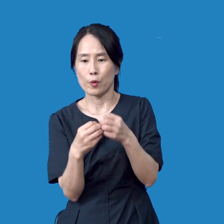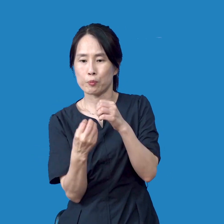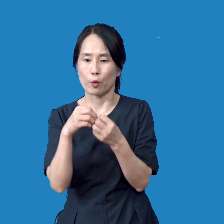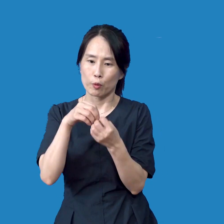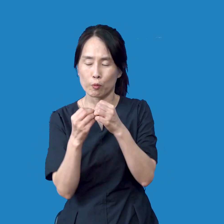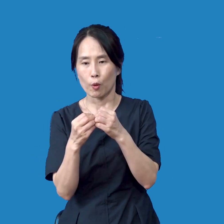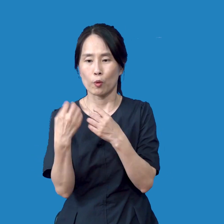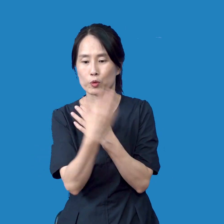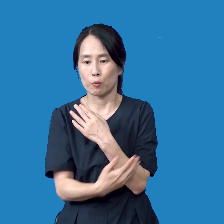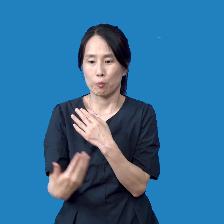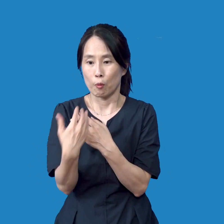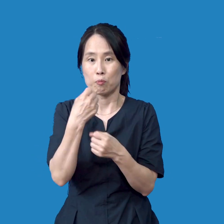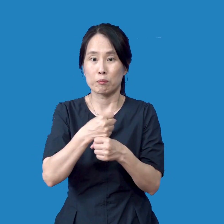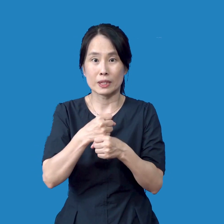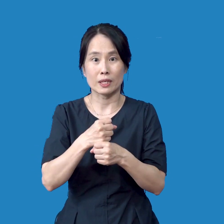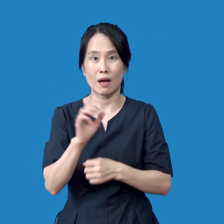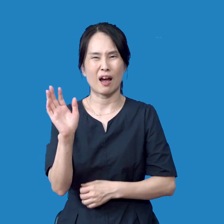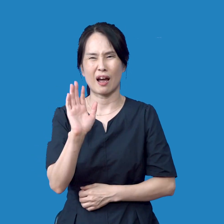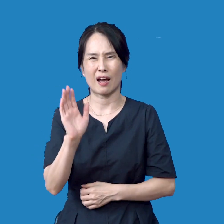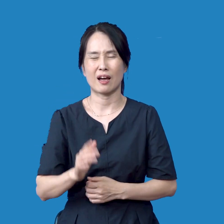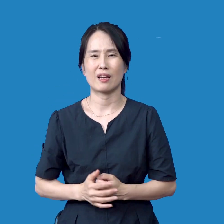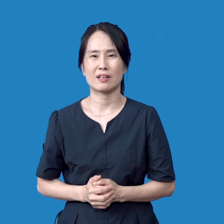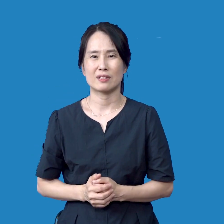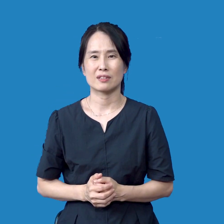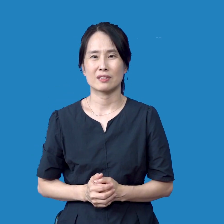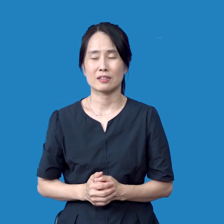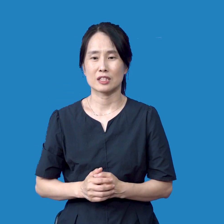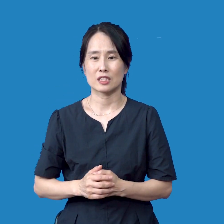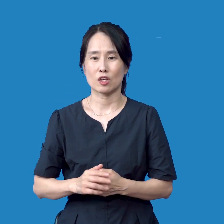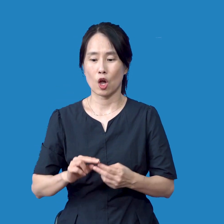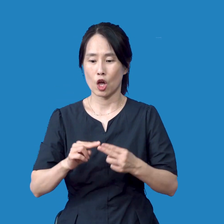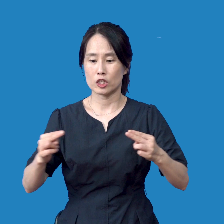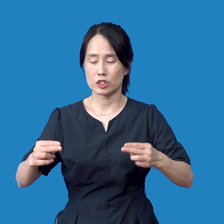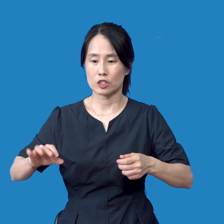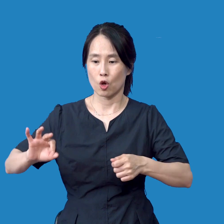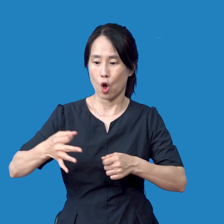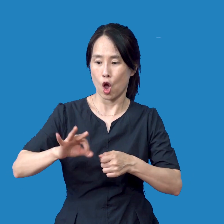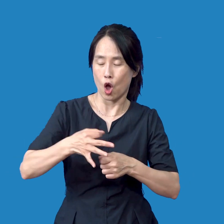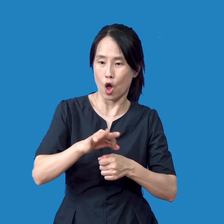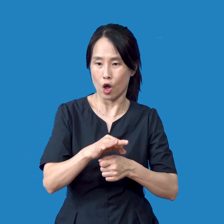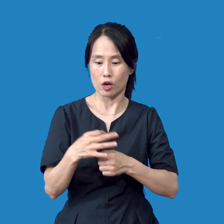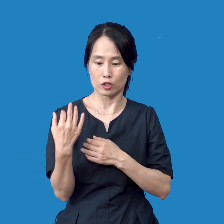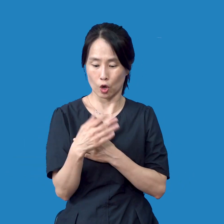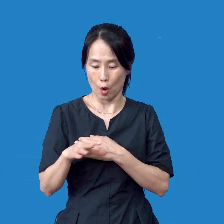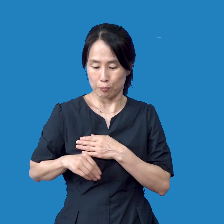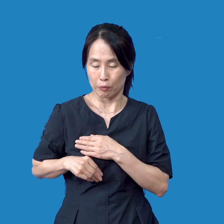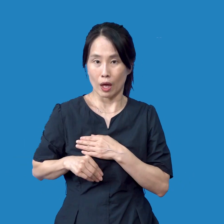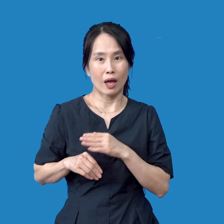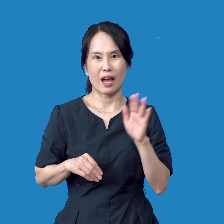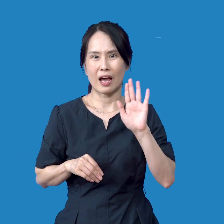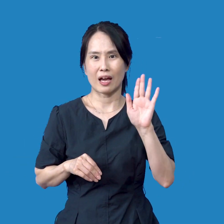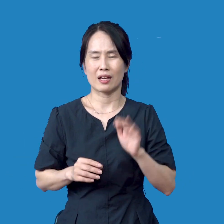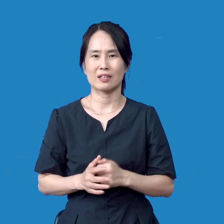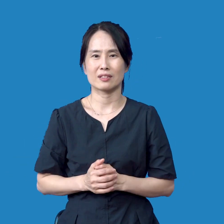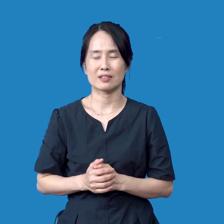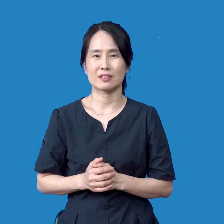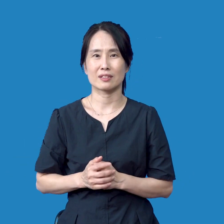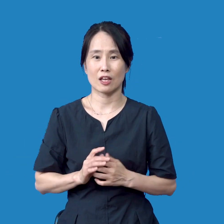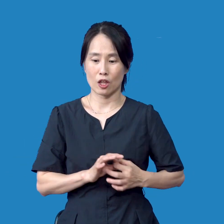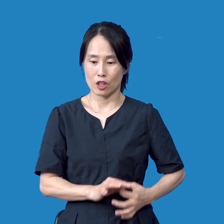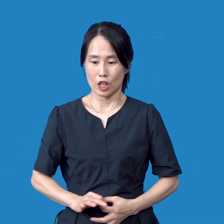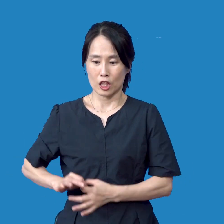해서 몸에 붙여 놓은 것이 아닙니다. 실로 꿰매어서 몸에 붙여 놓은 것도 아닙니다.